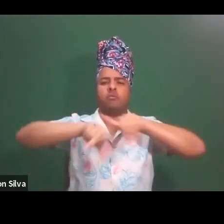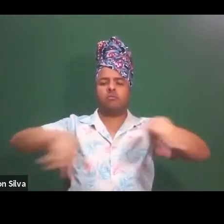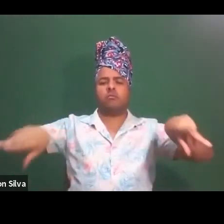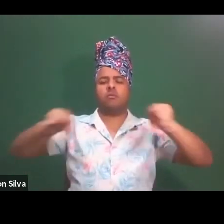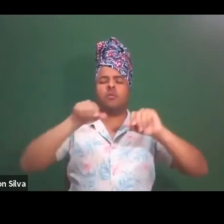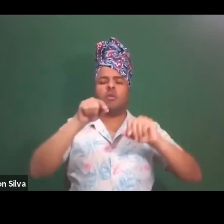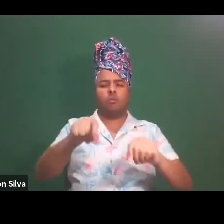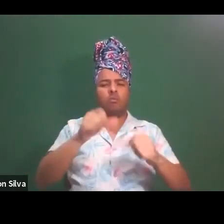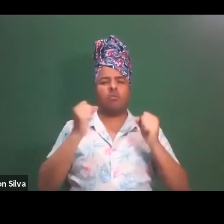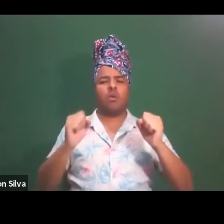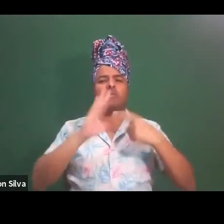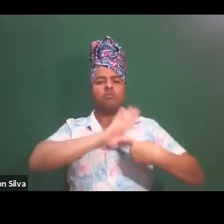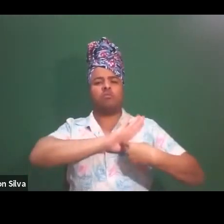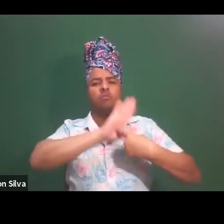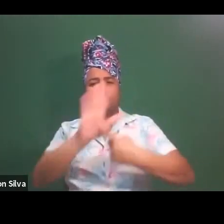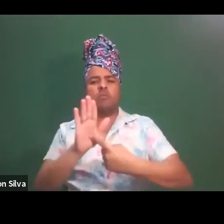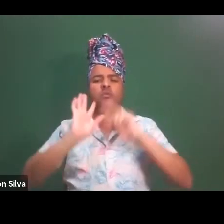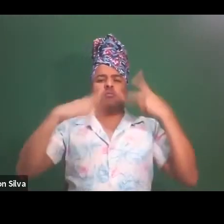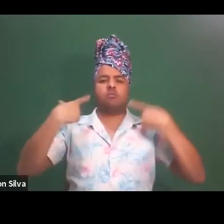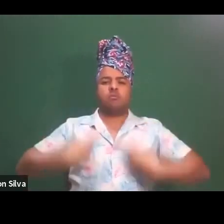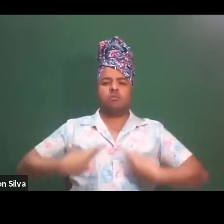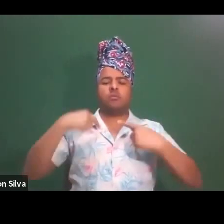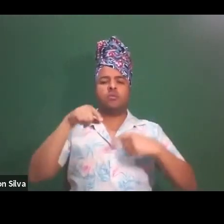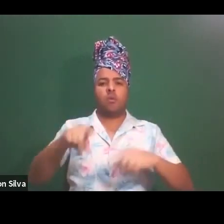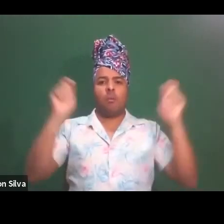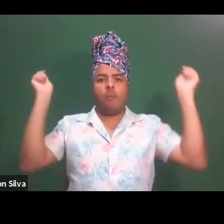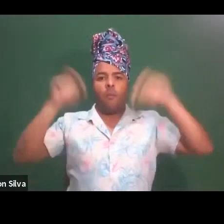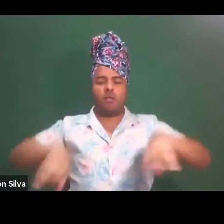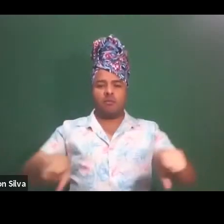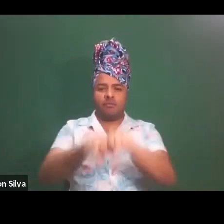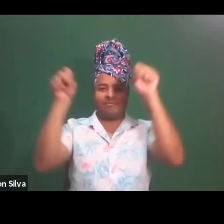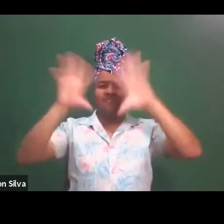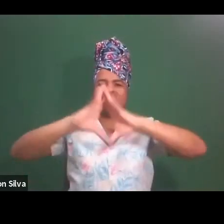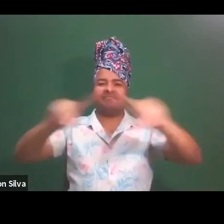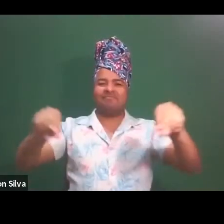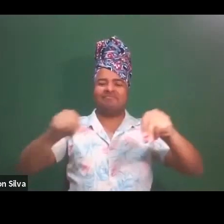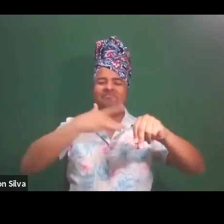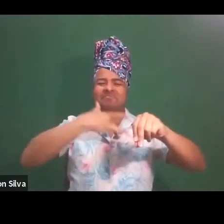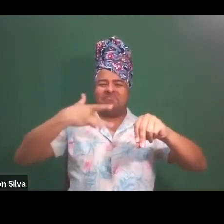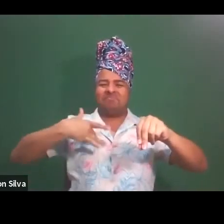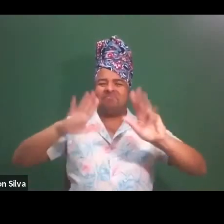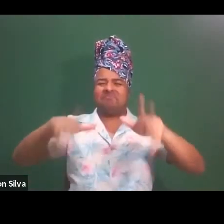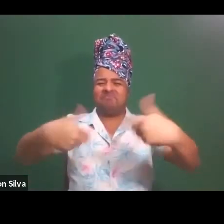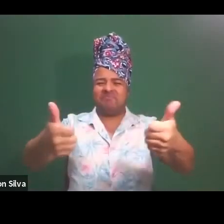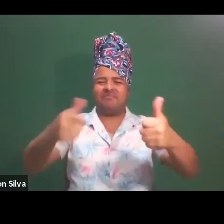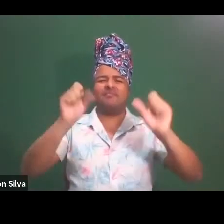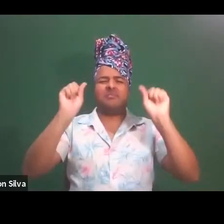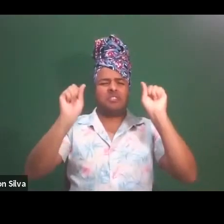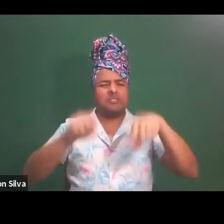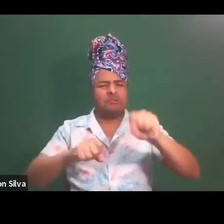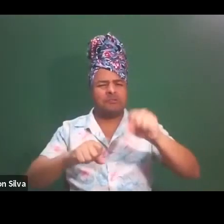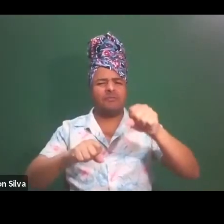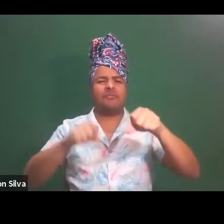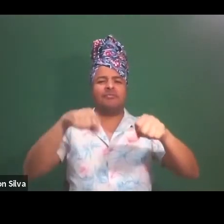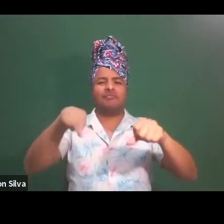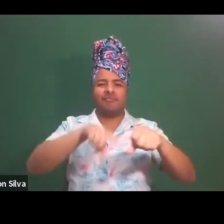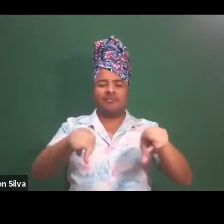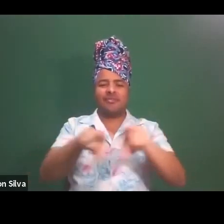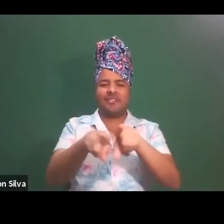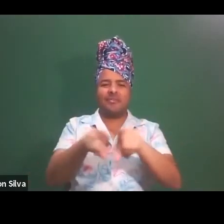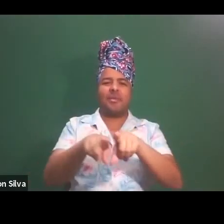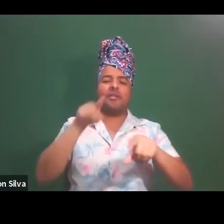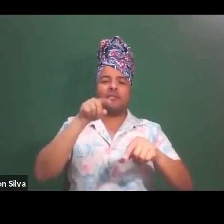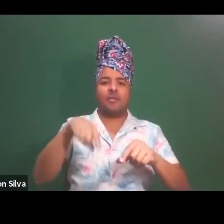a possibilidade de cura, a possibilidade de constituir